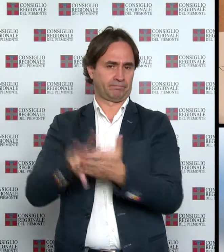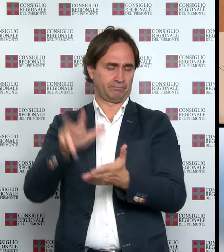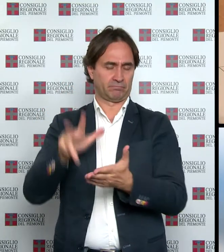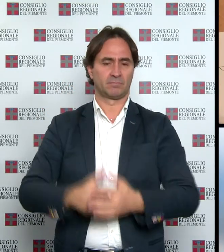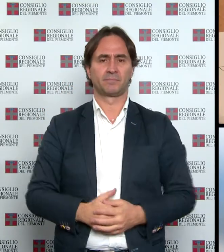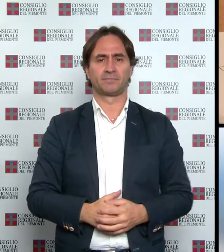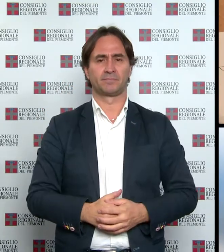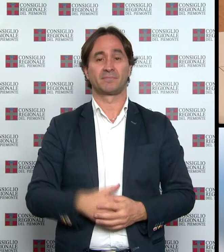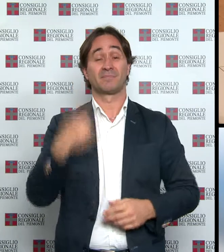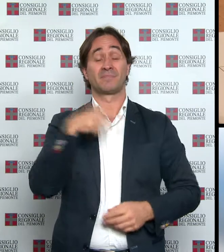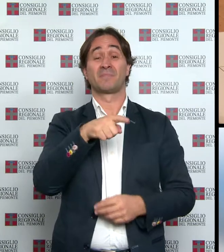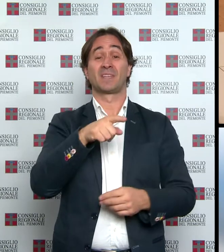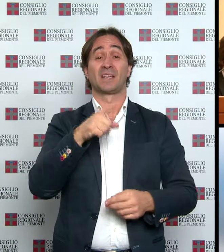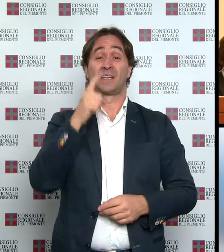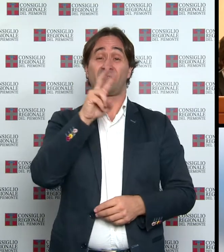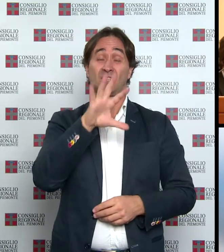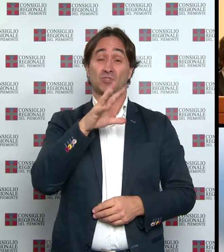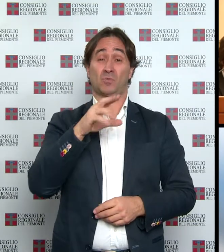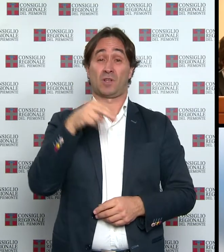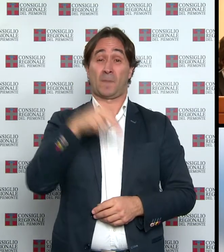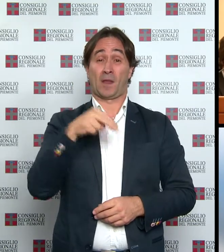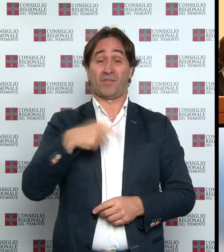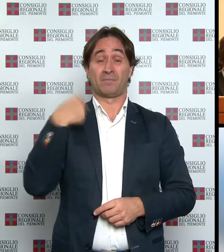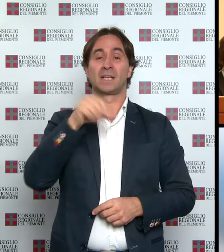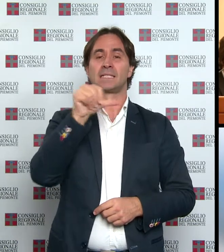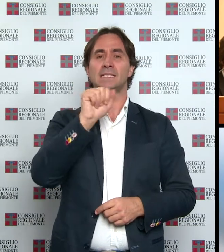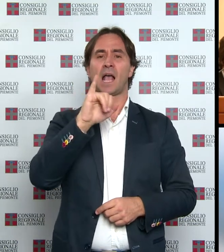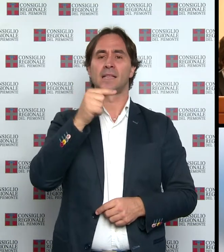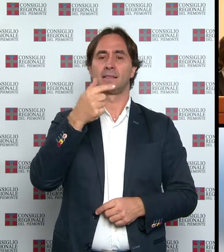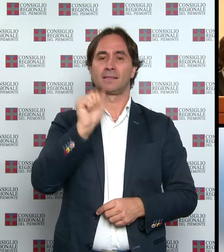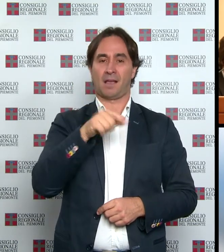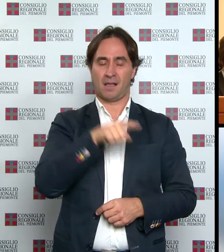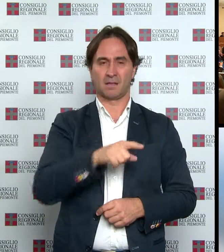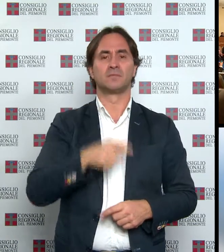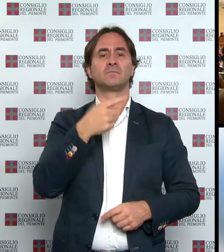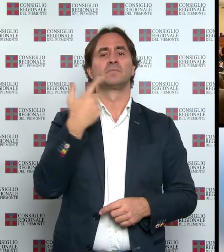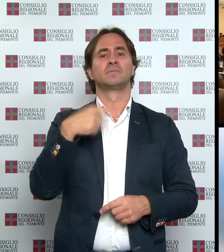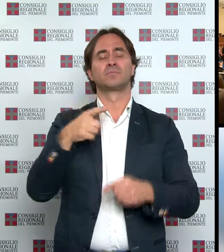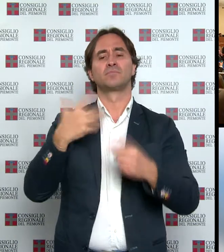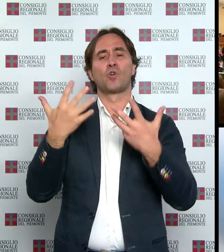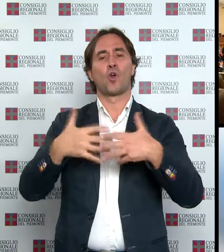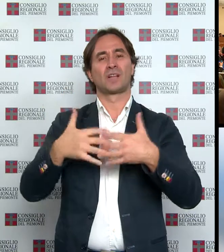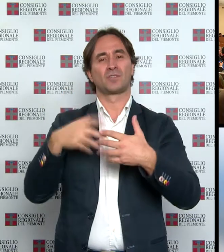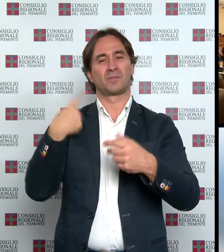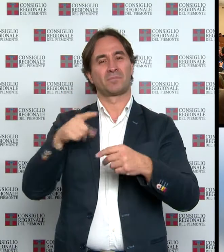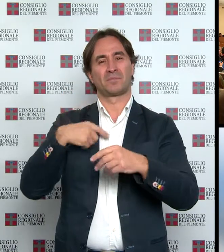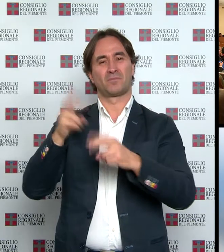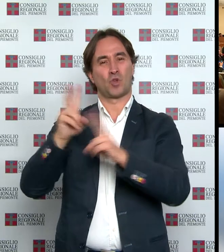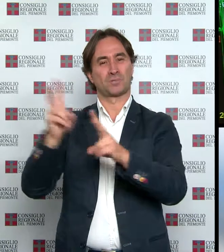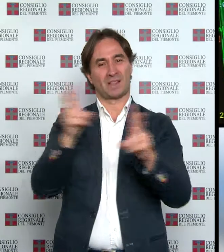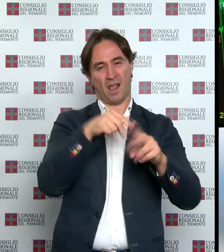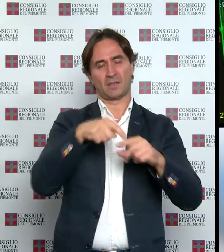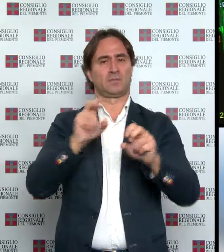Nella seduta del 25 novembre l'assessore alla sanità Antonio Saitta ha svolto una comunicazione sulla riorganizzazione della rete